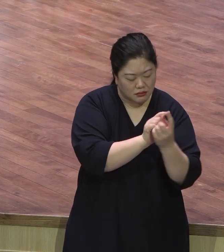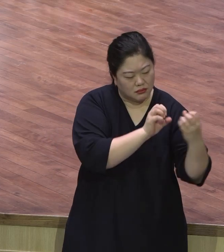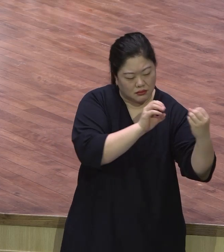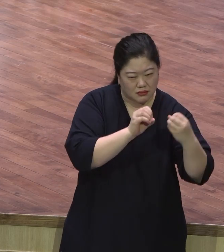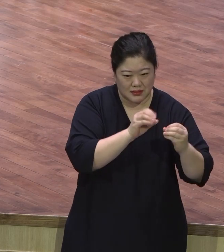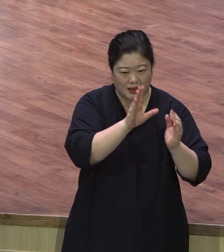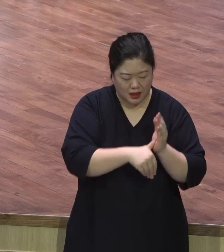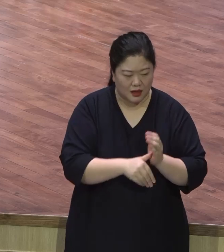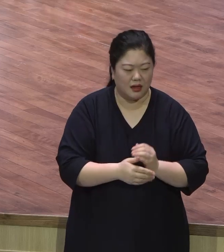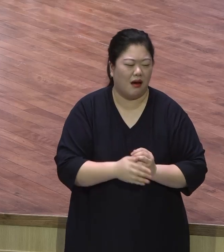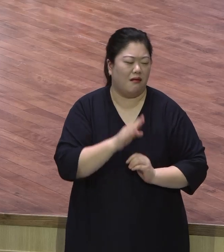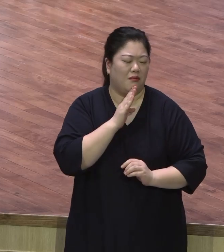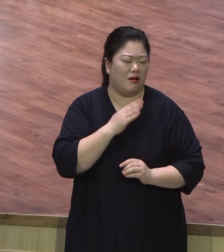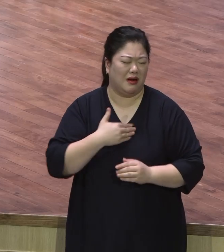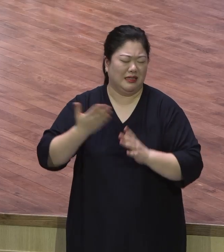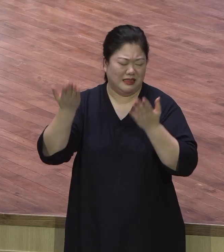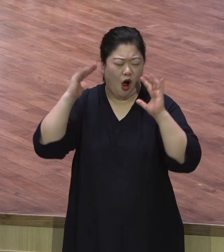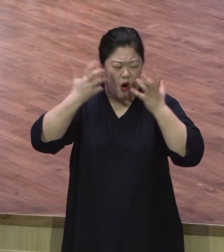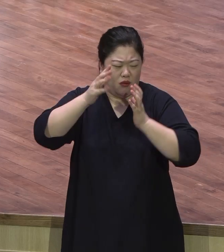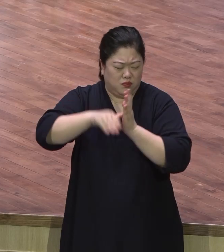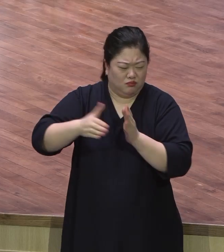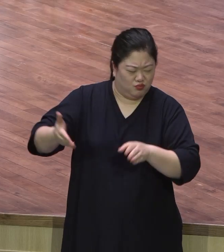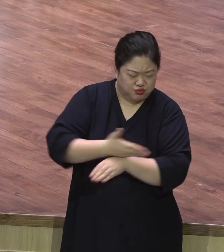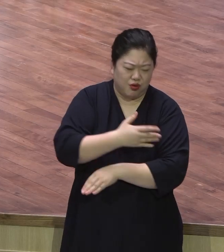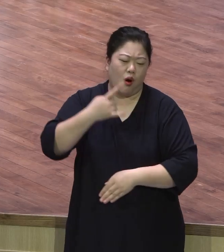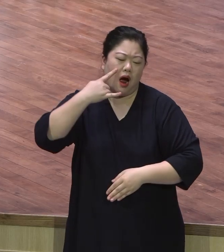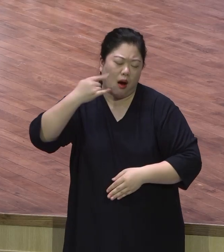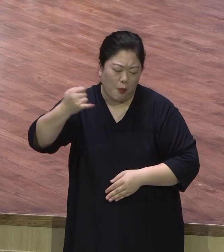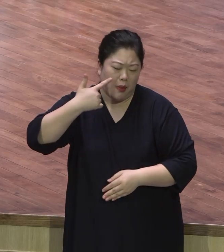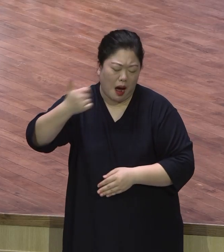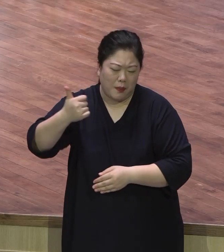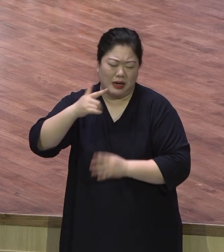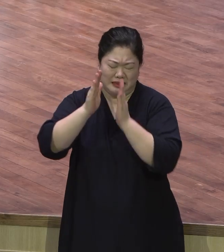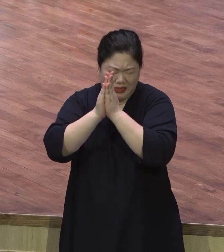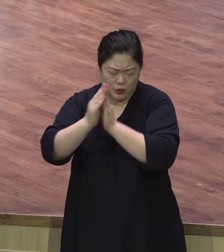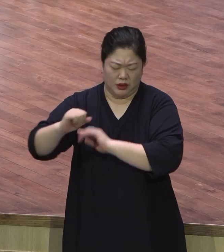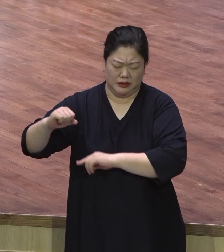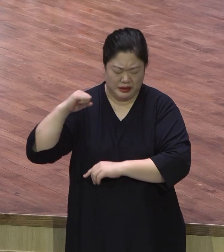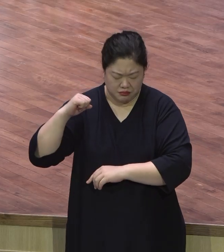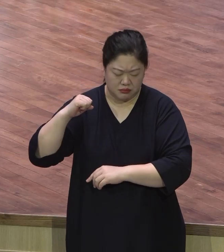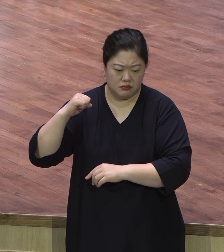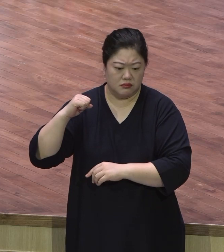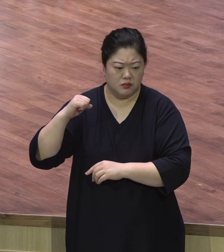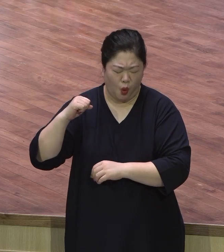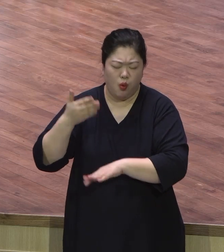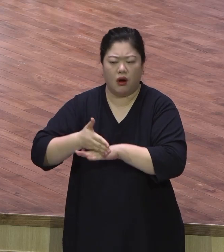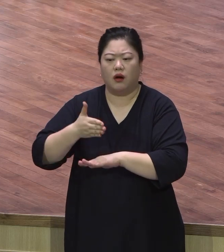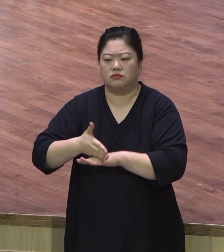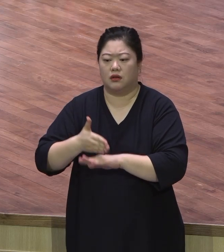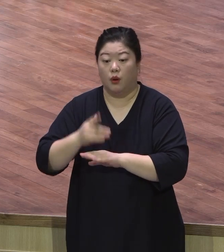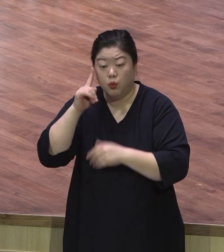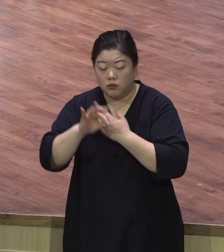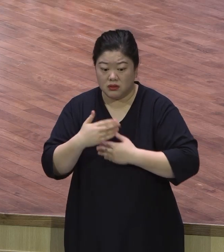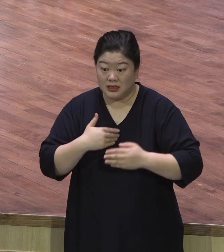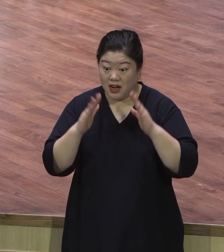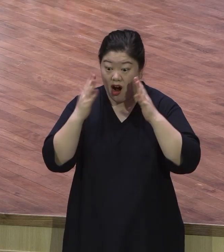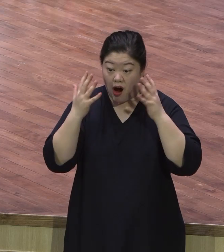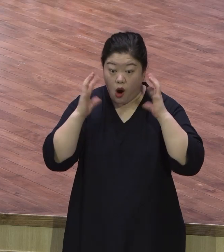우리를 이렇게 지금까지 축복하신다고 말할 수밖에 없어요 우리가 뭐 가진 게 있고 무슨 능력이 있으면 아무것도 없어요